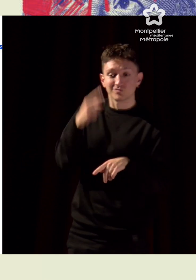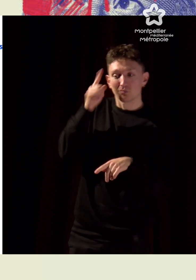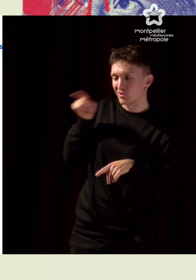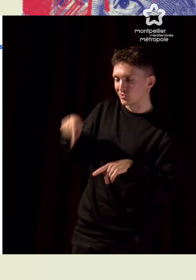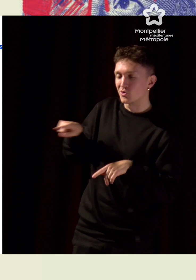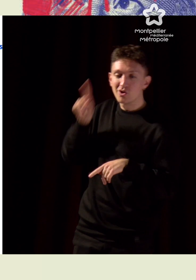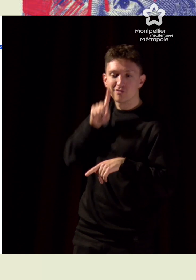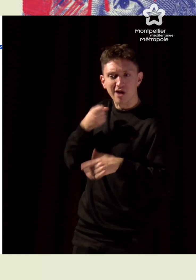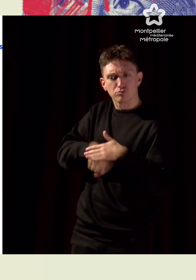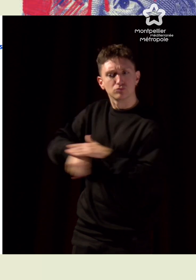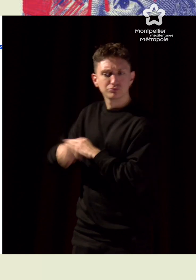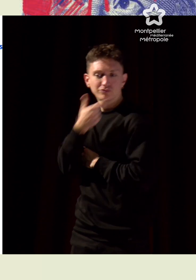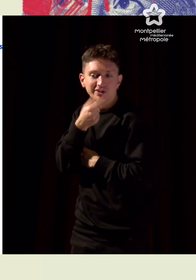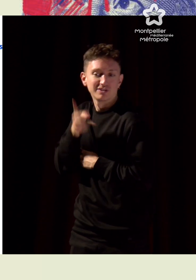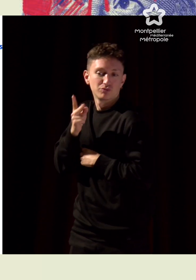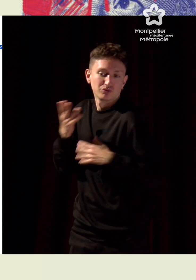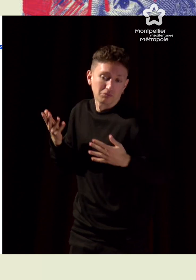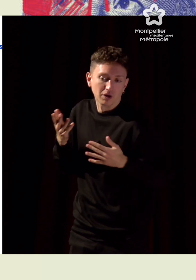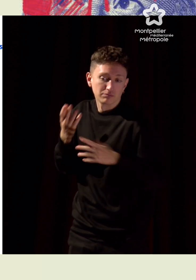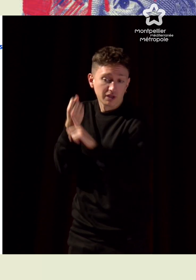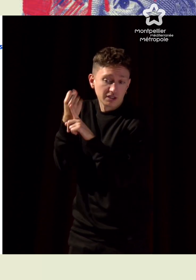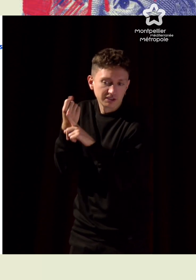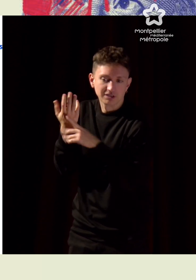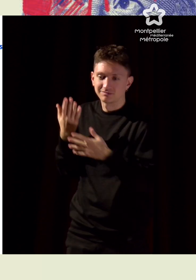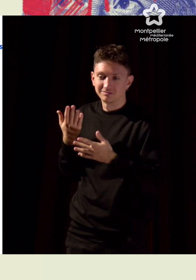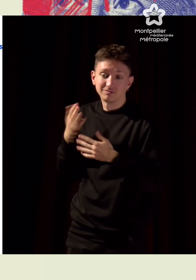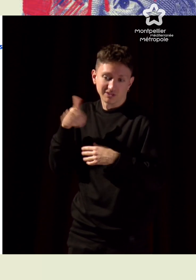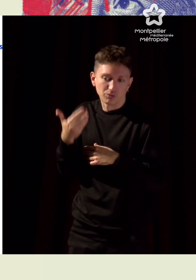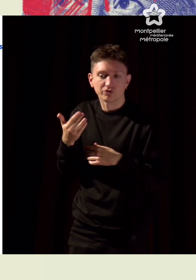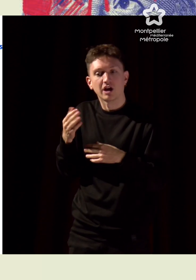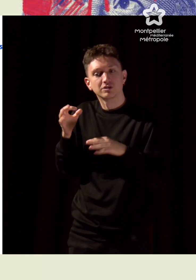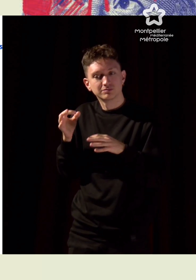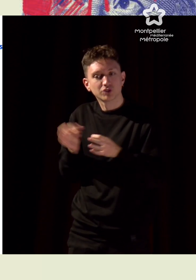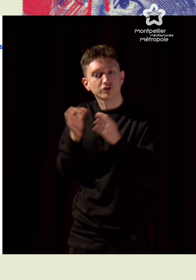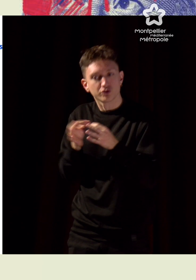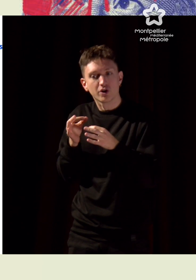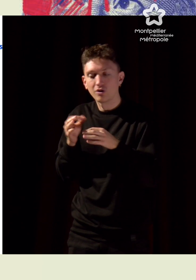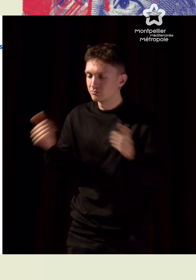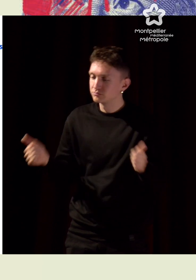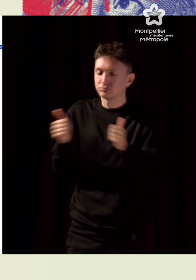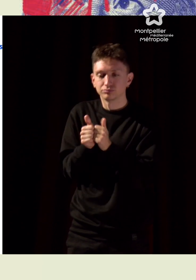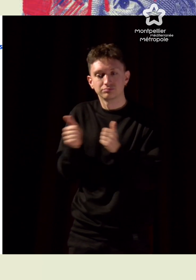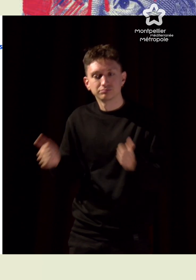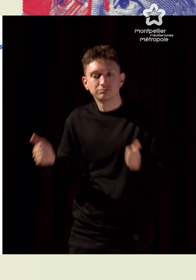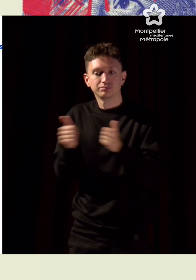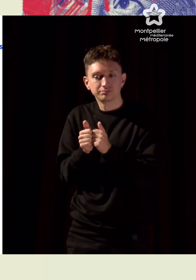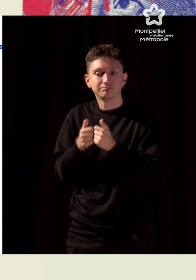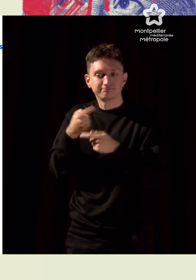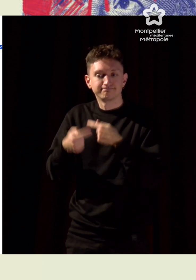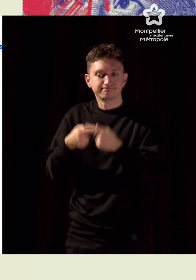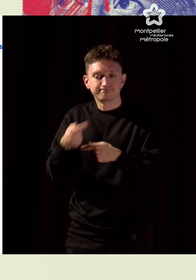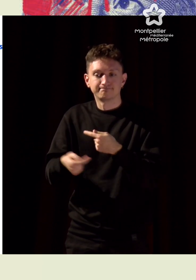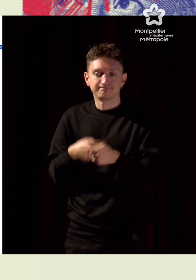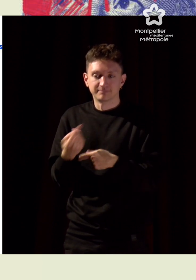des descendants. Bref, il y a des mariages qui se font entre des femmes pygmées et des hommes villageois. On est dans des sociétés patrilocales,